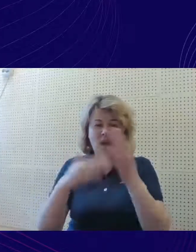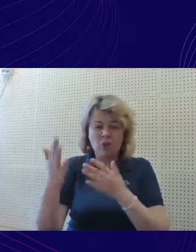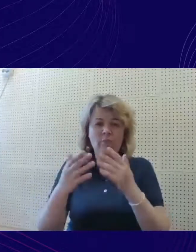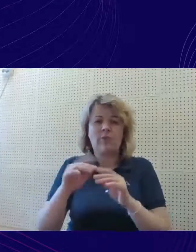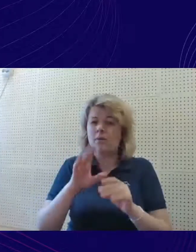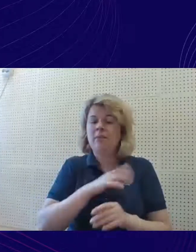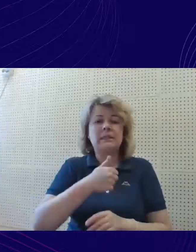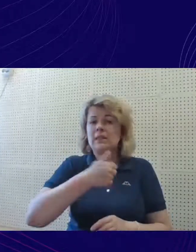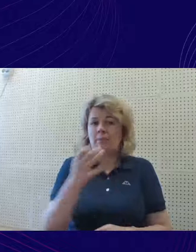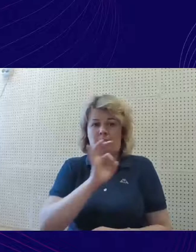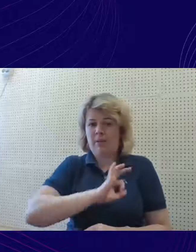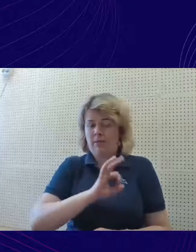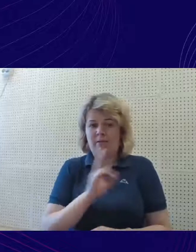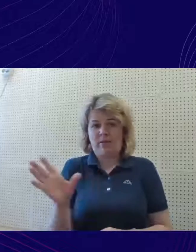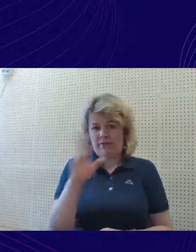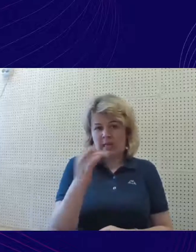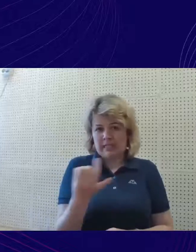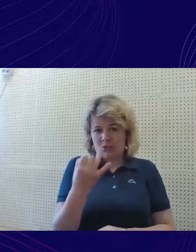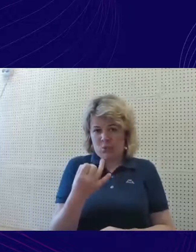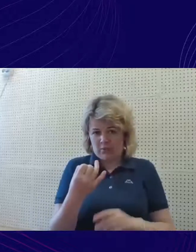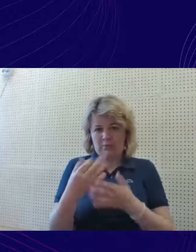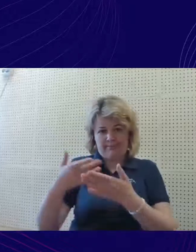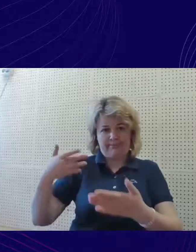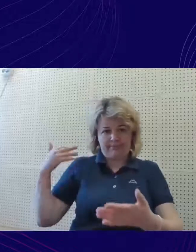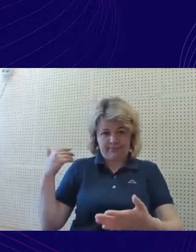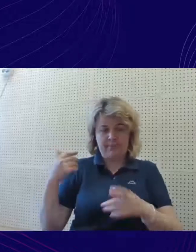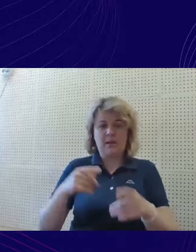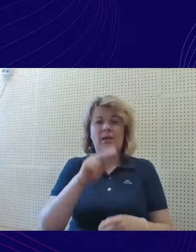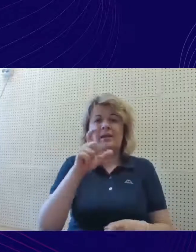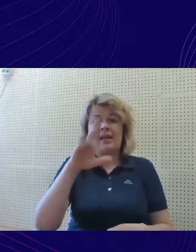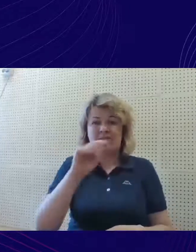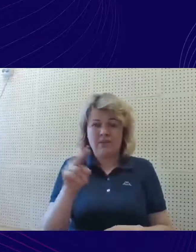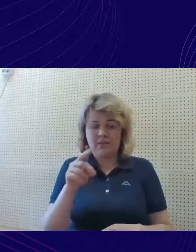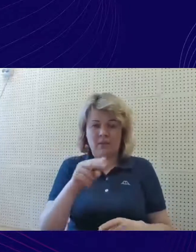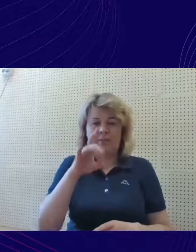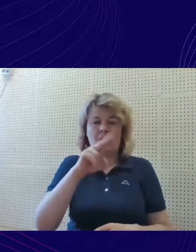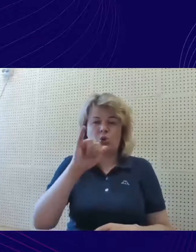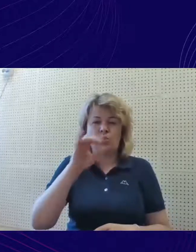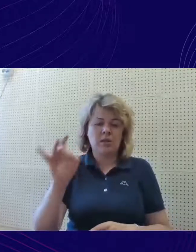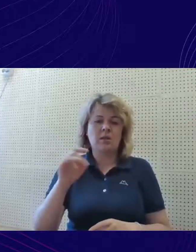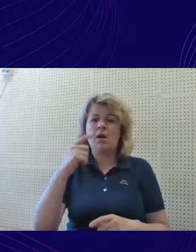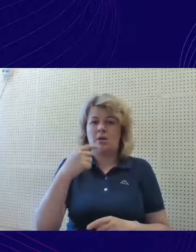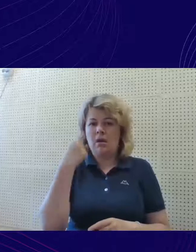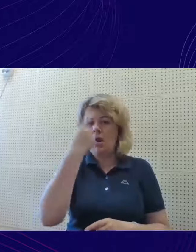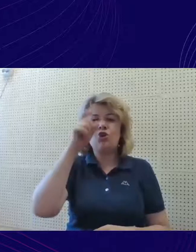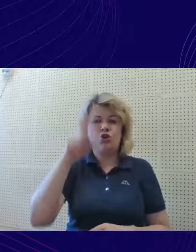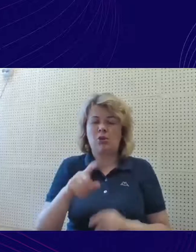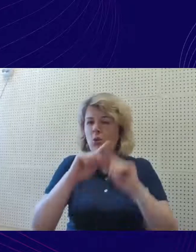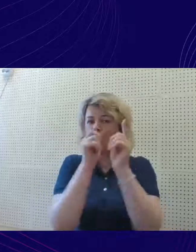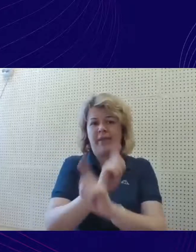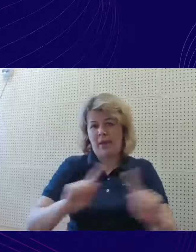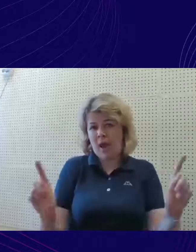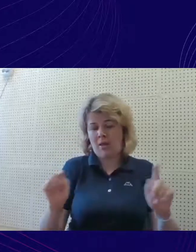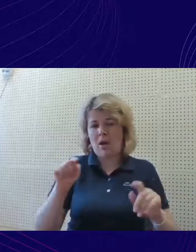Дэвид Селзник, продюсер этого проекта, личность уникальная. Он натворил столько как бы